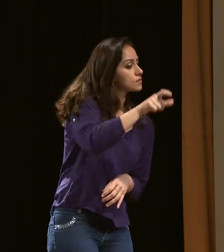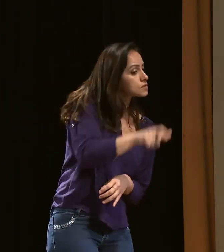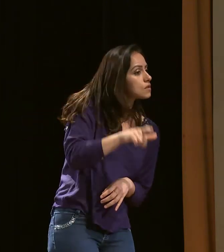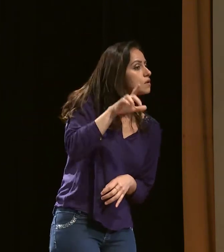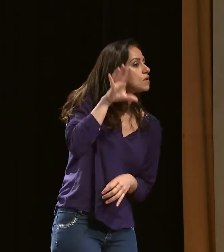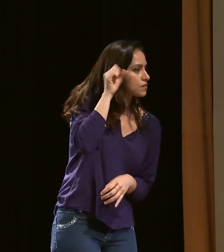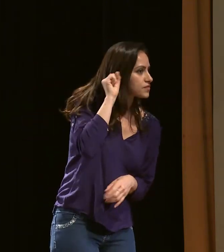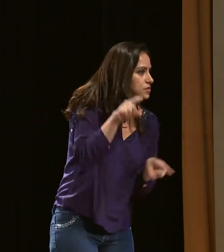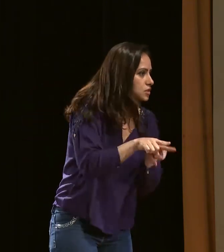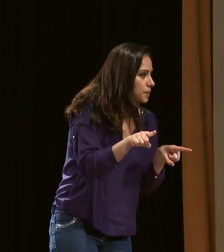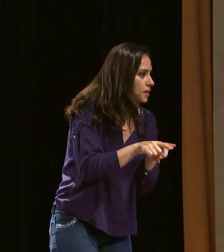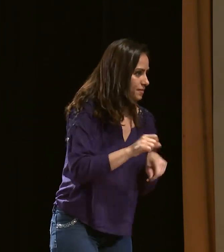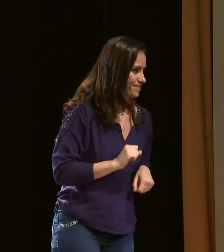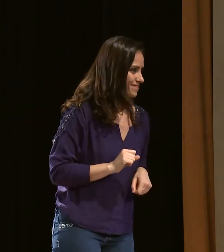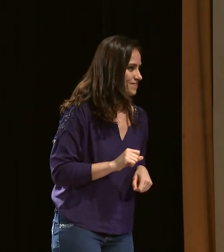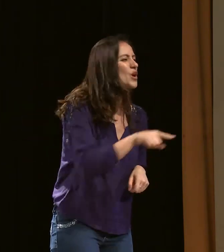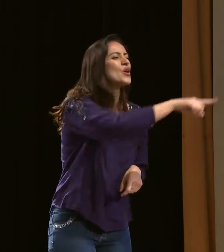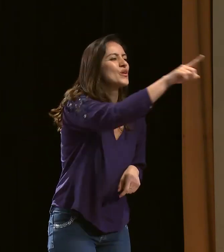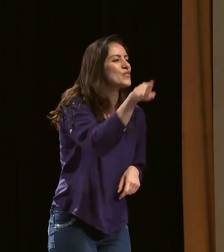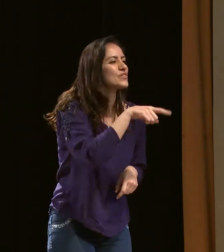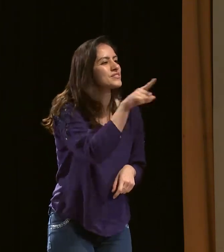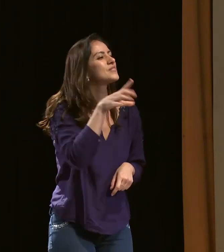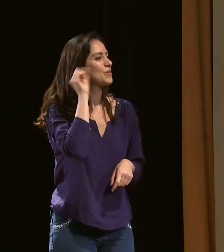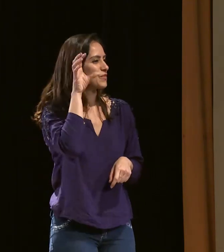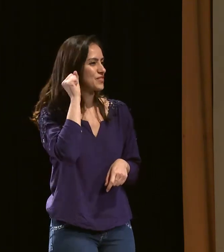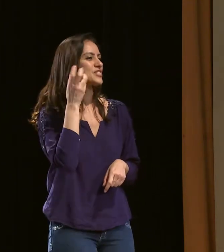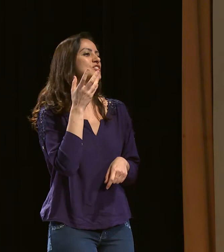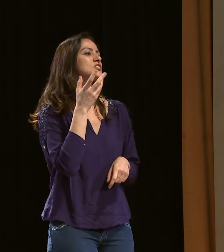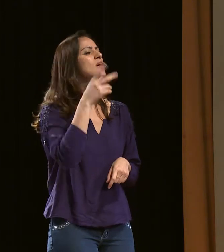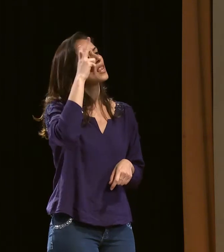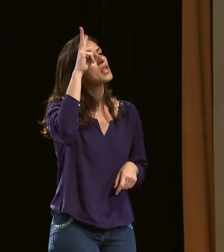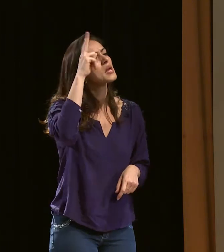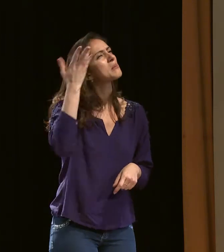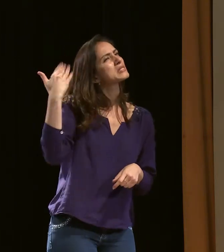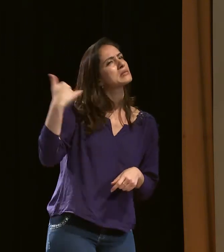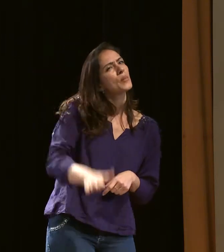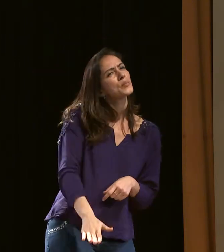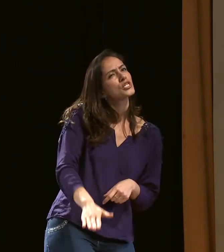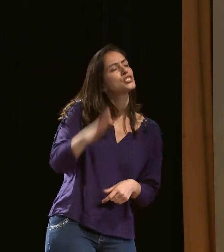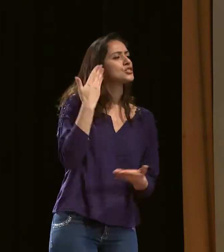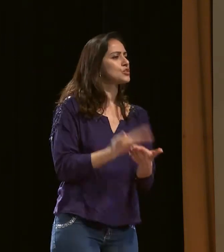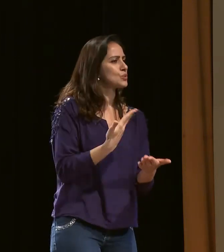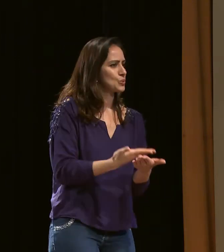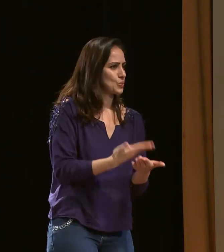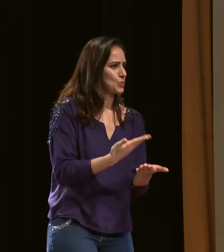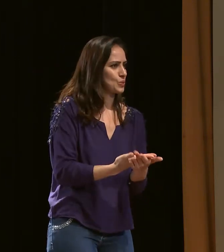e professores ouvintes também. Vocês, ouvintes, lembram que quando